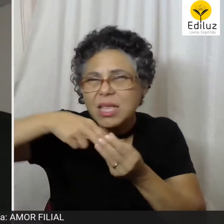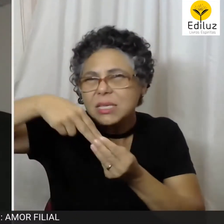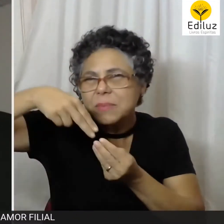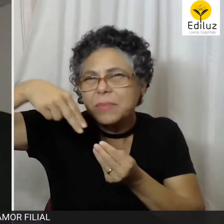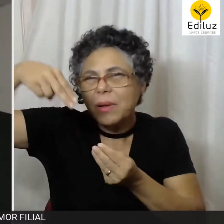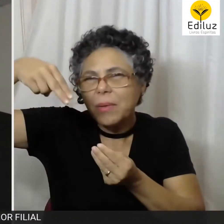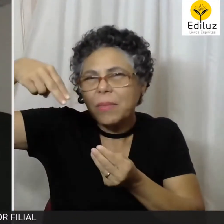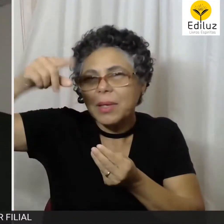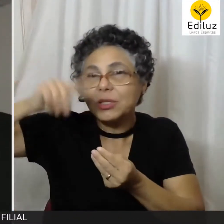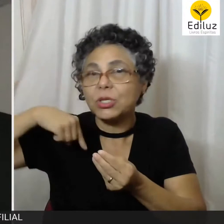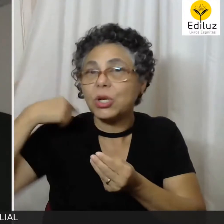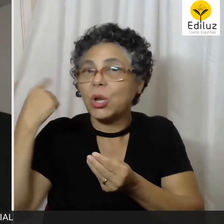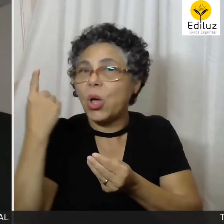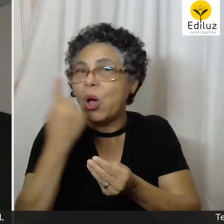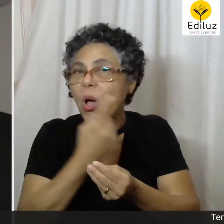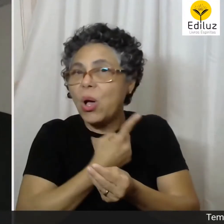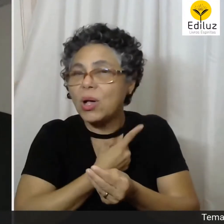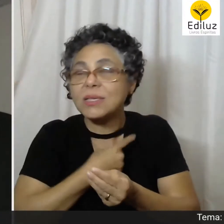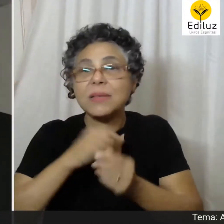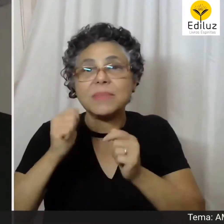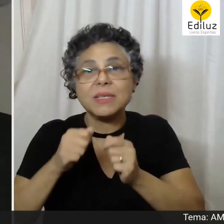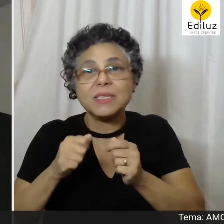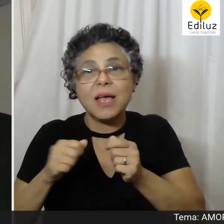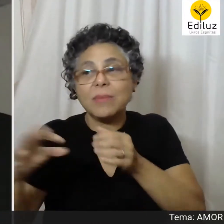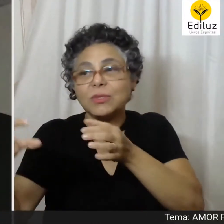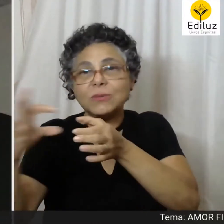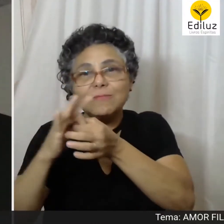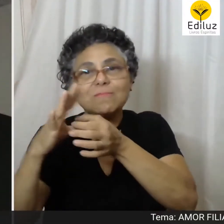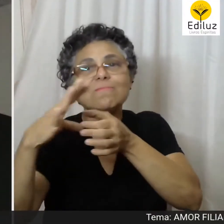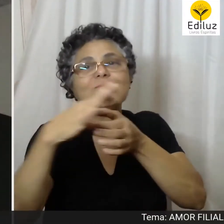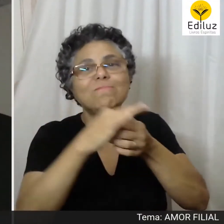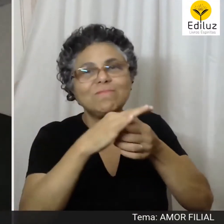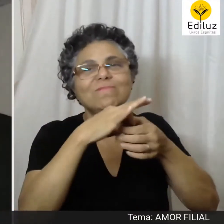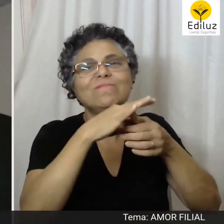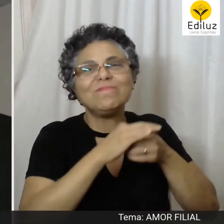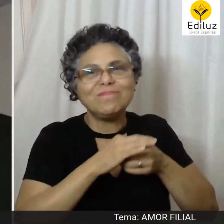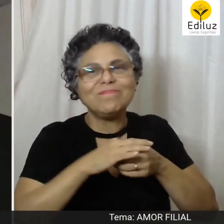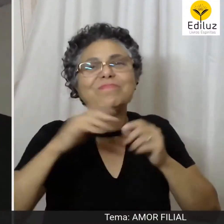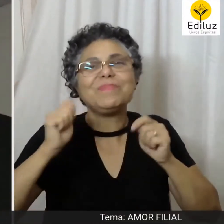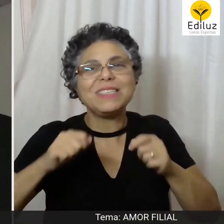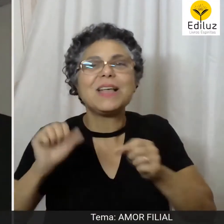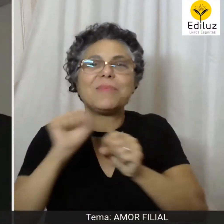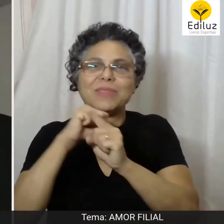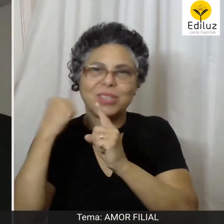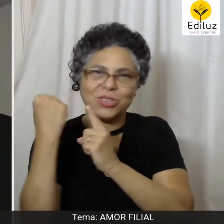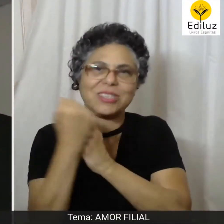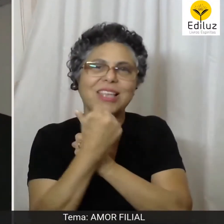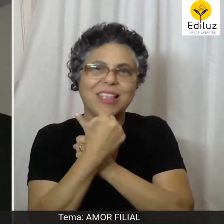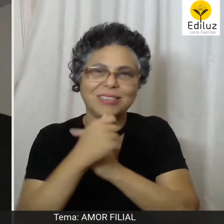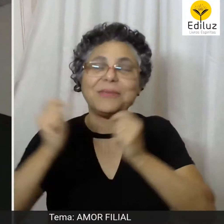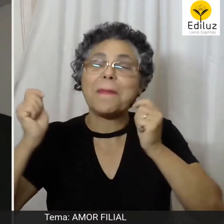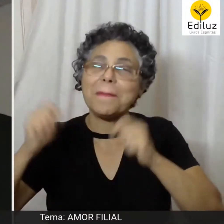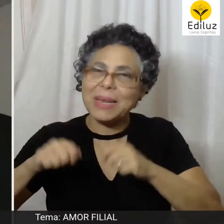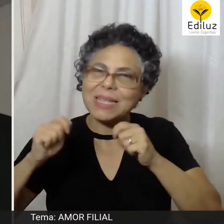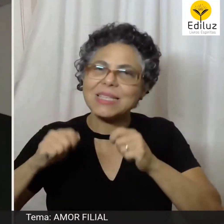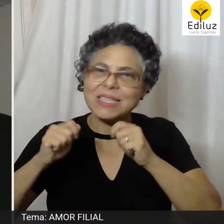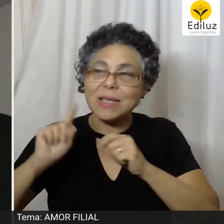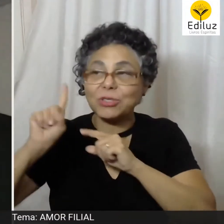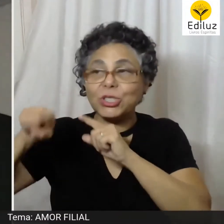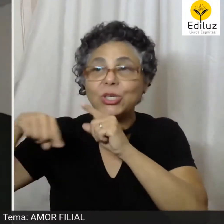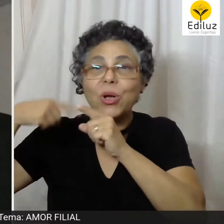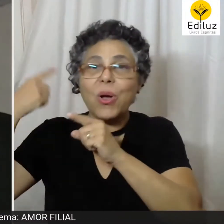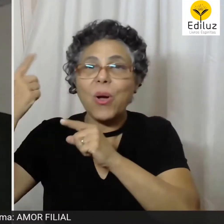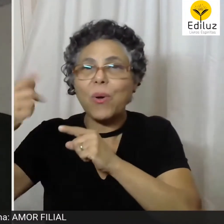seres gregários, e espiritualmente nós somos seres sociáveis. Nós precisamos do outro para o